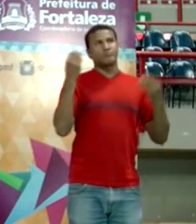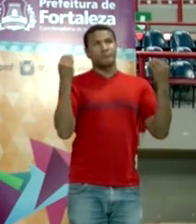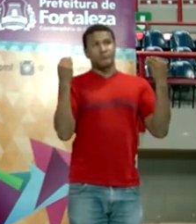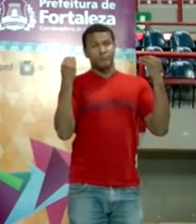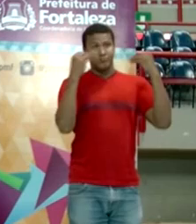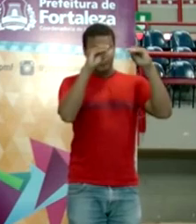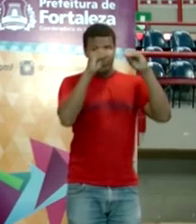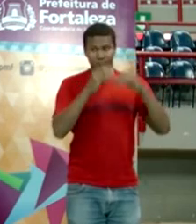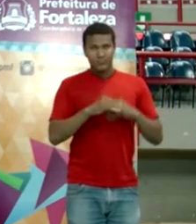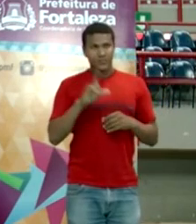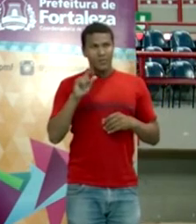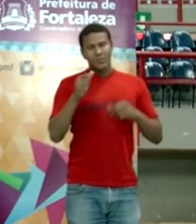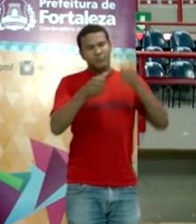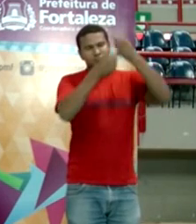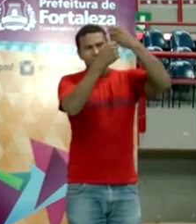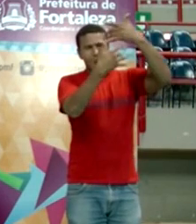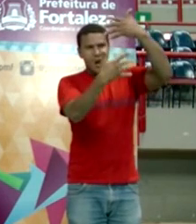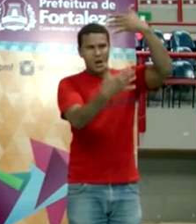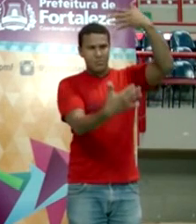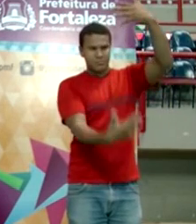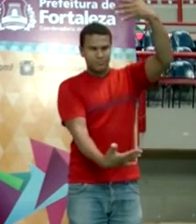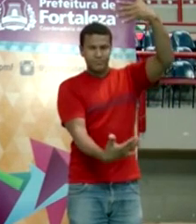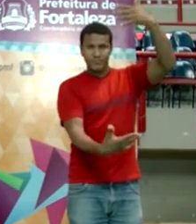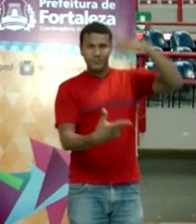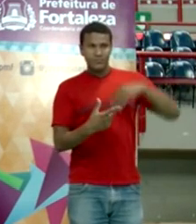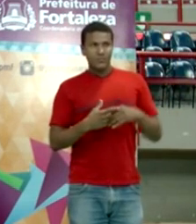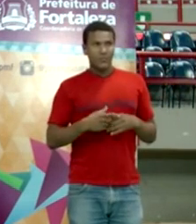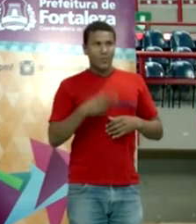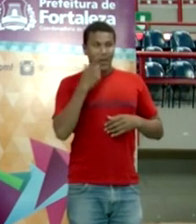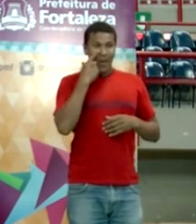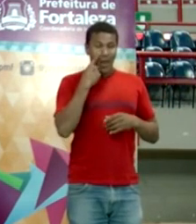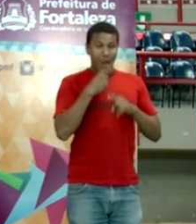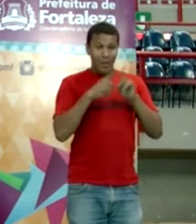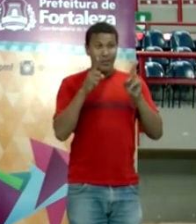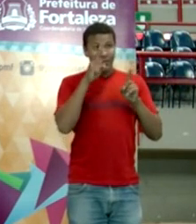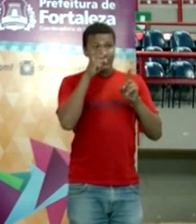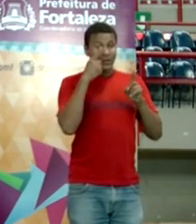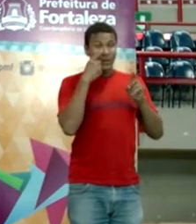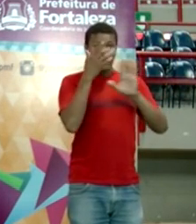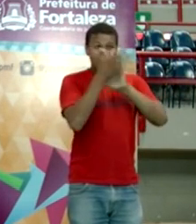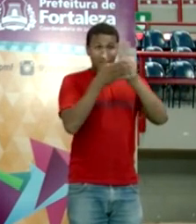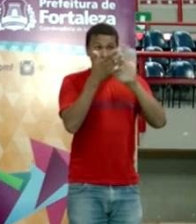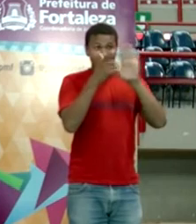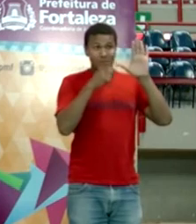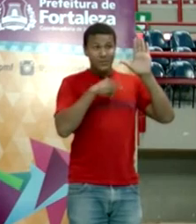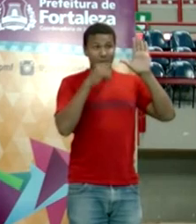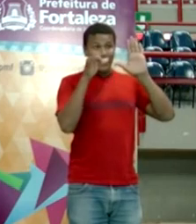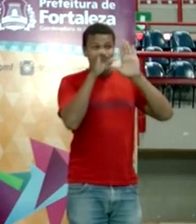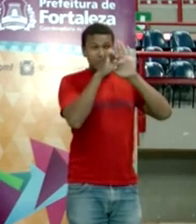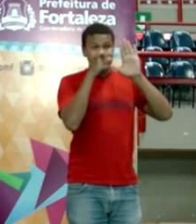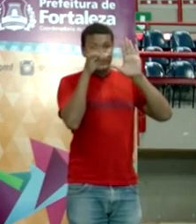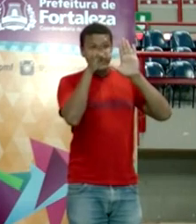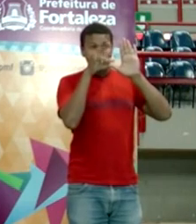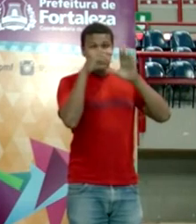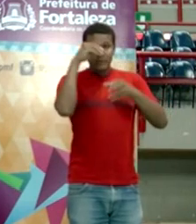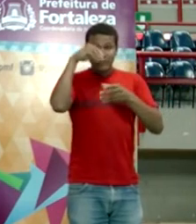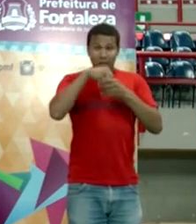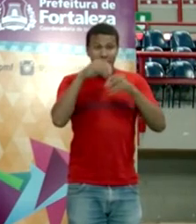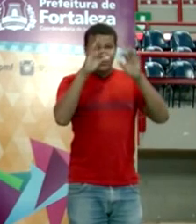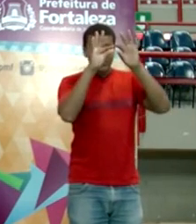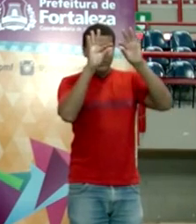Guerra Mundial, aparece o texto. No meio desse texto, você vai ver que tem